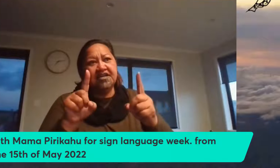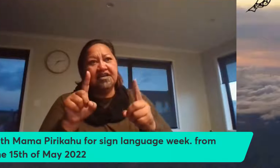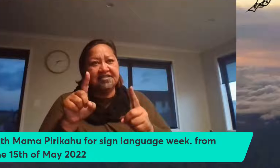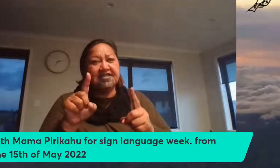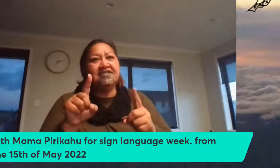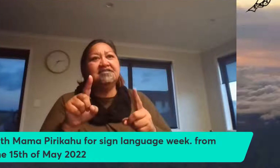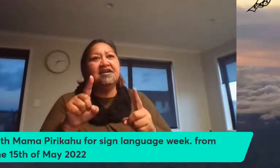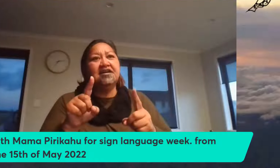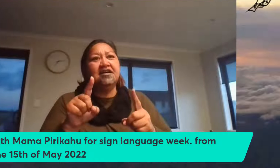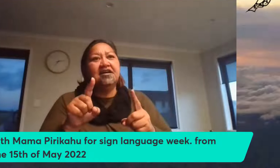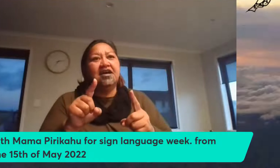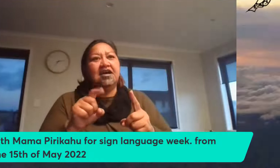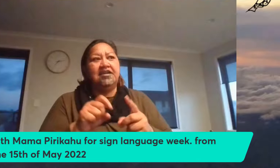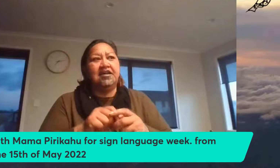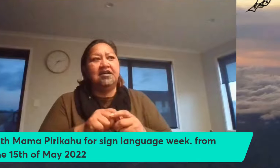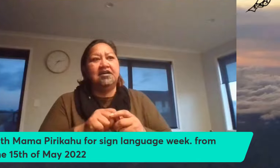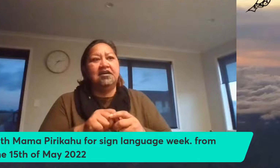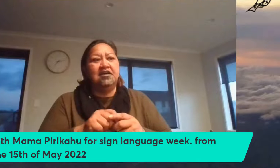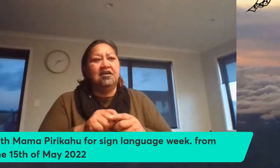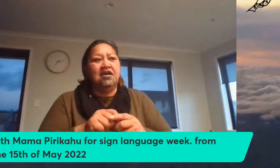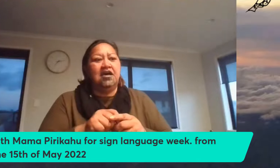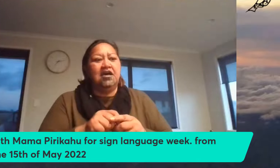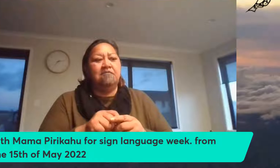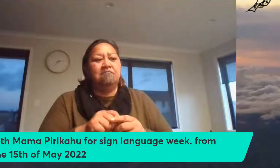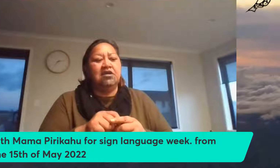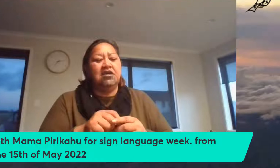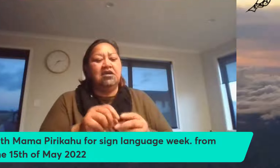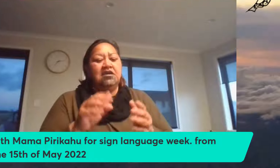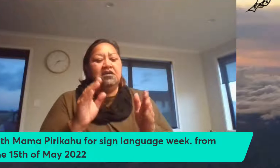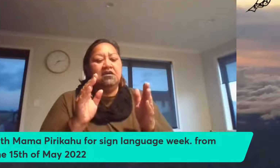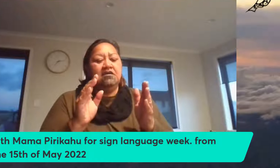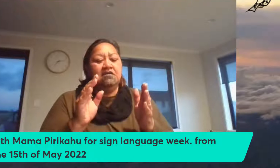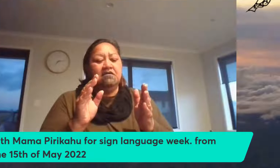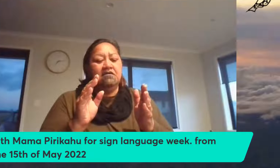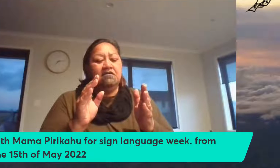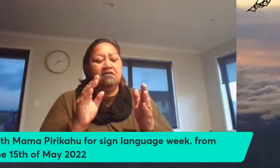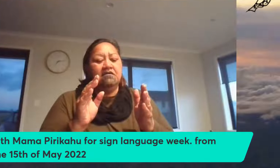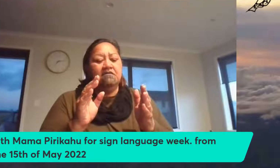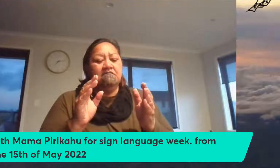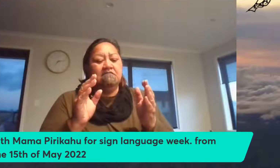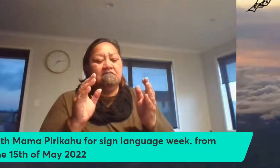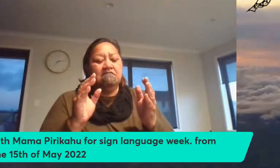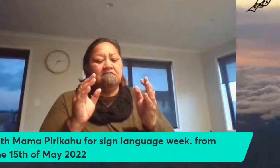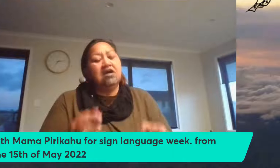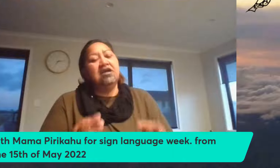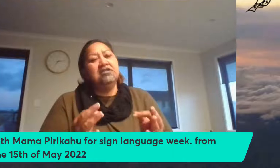te nuinga te kitea, ana